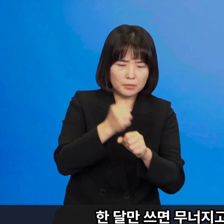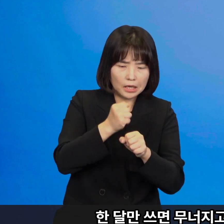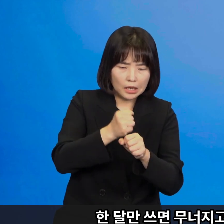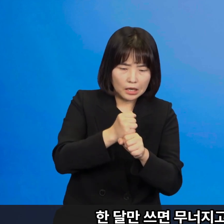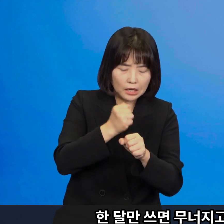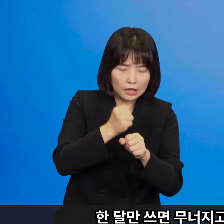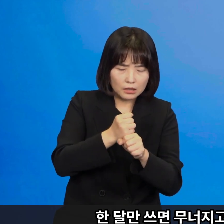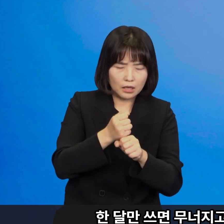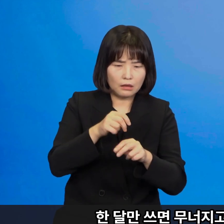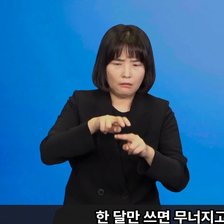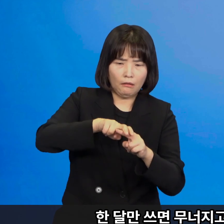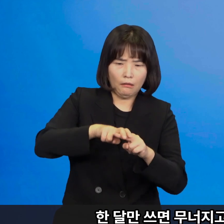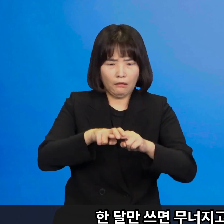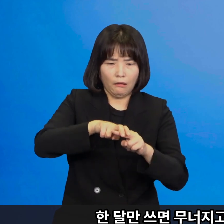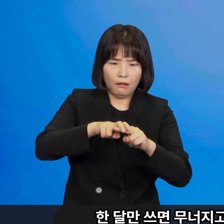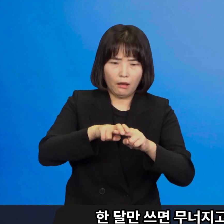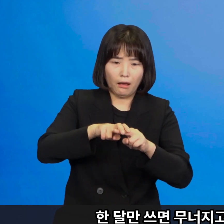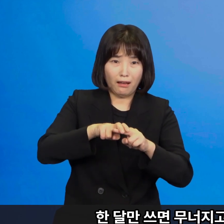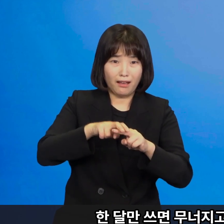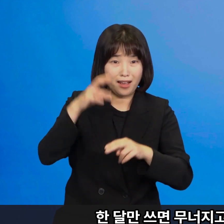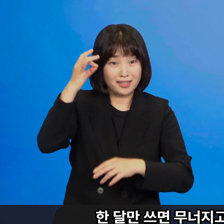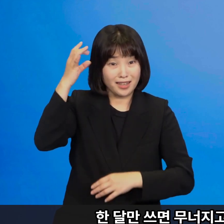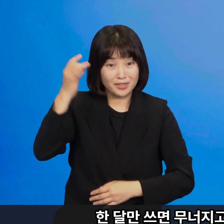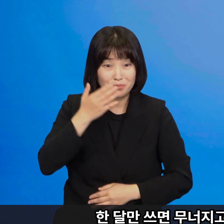막 이거 상상할 수 있겠습니까?